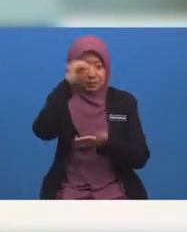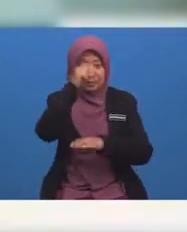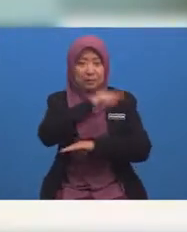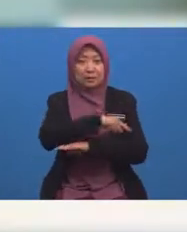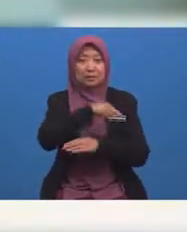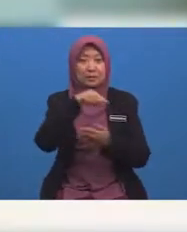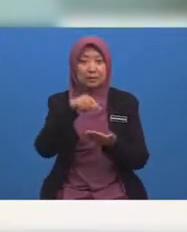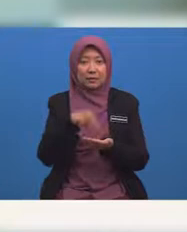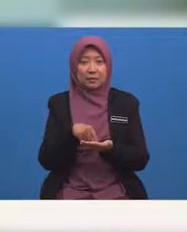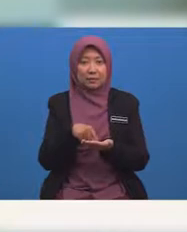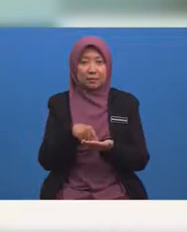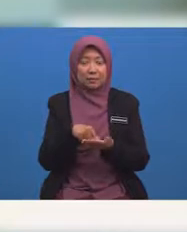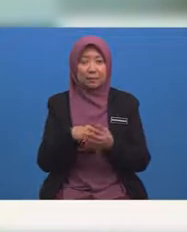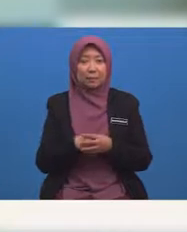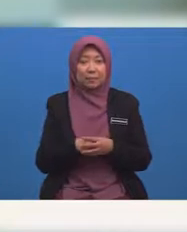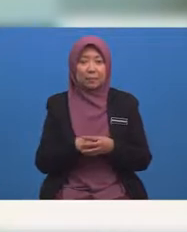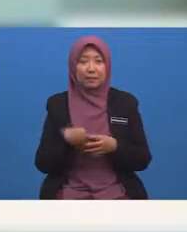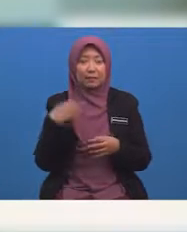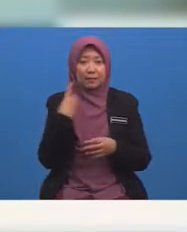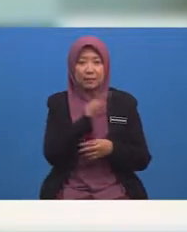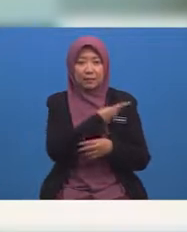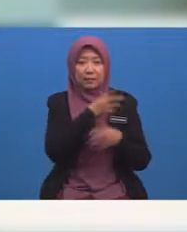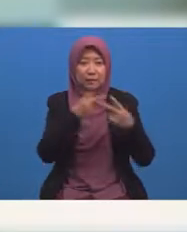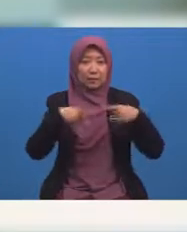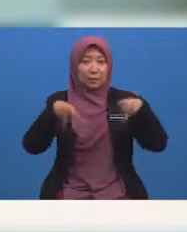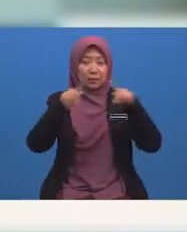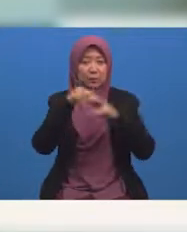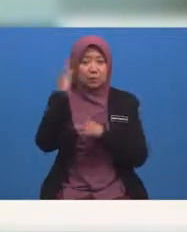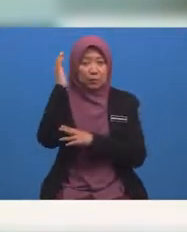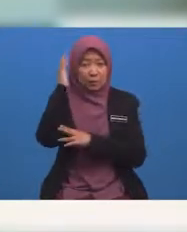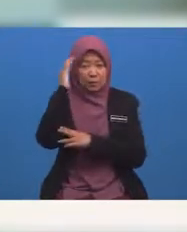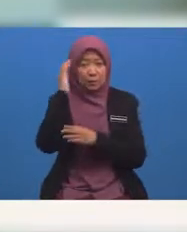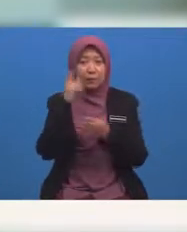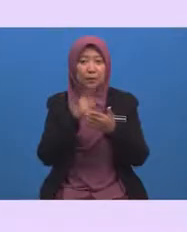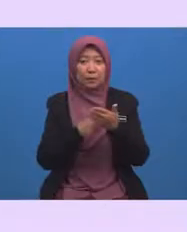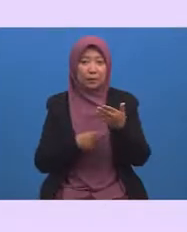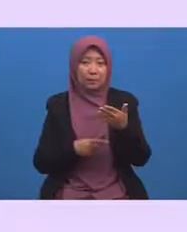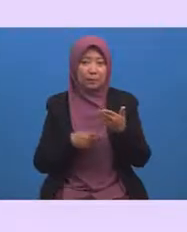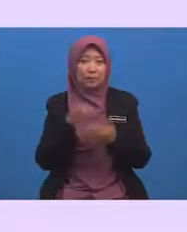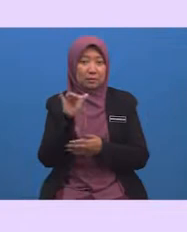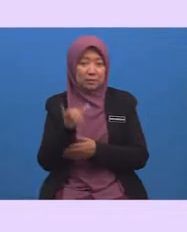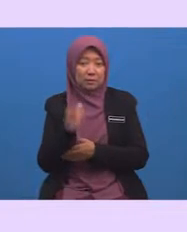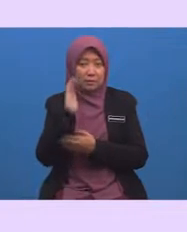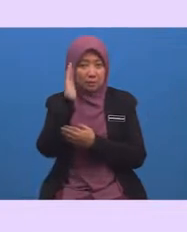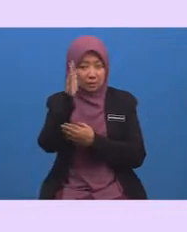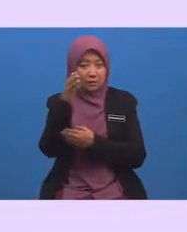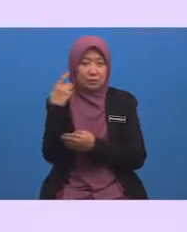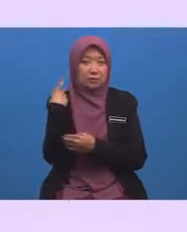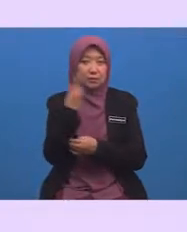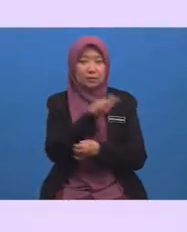ini, kita perlu tahu apa yang akan kita